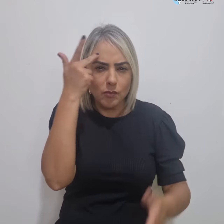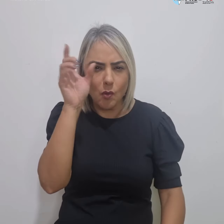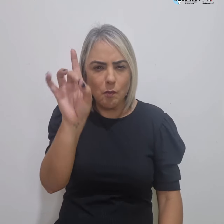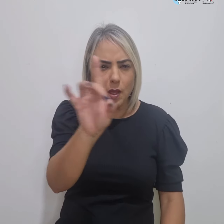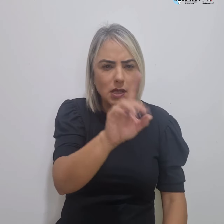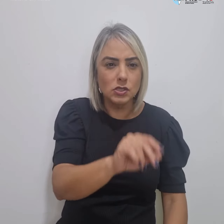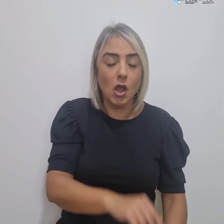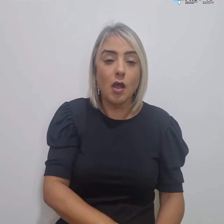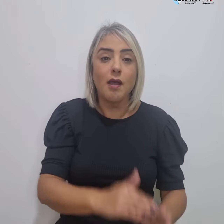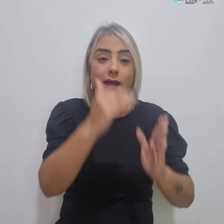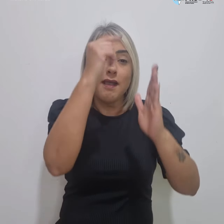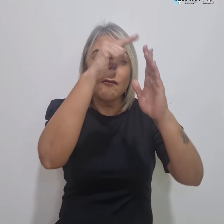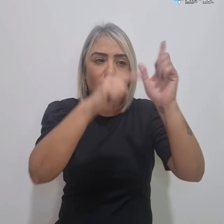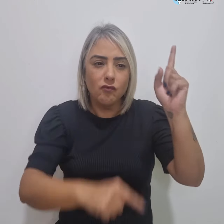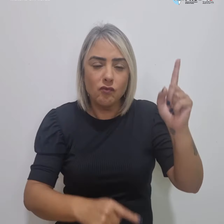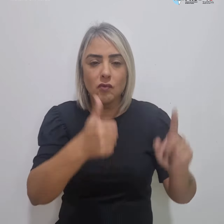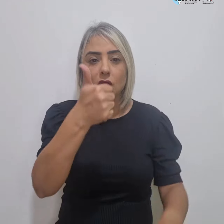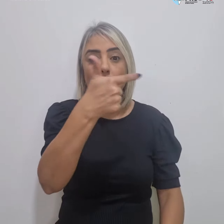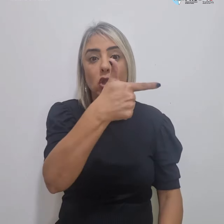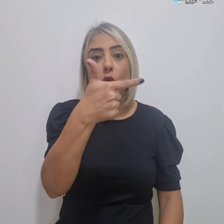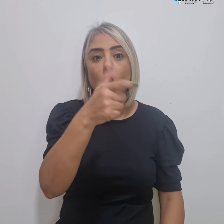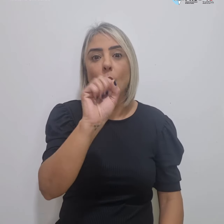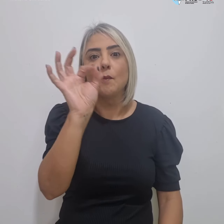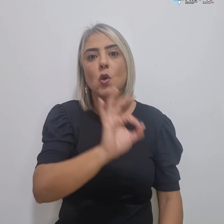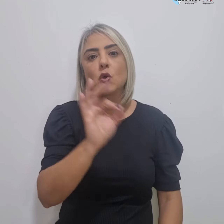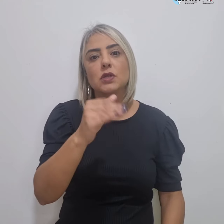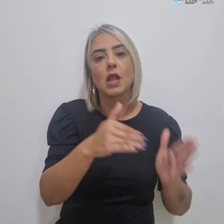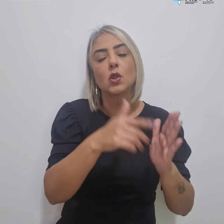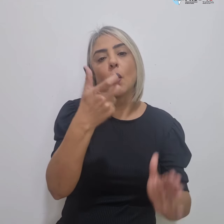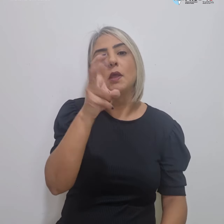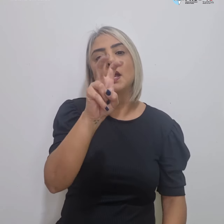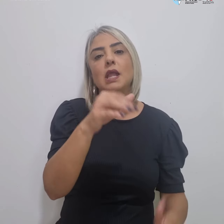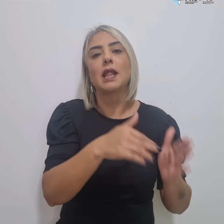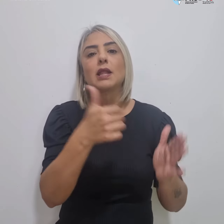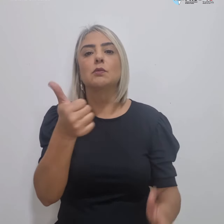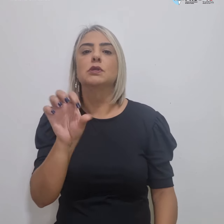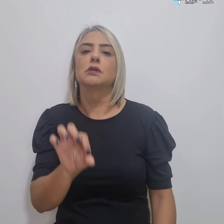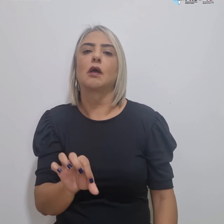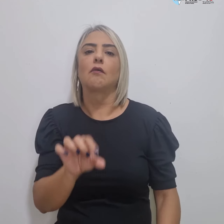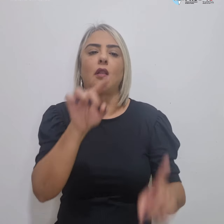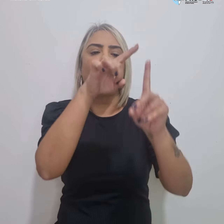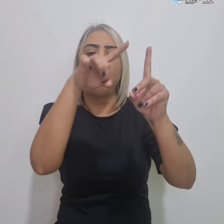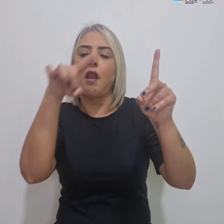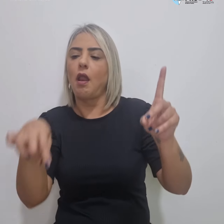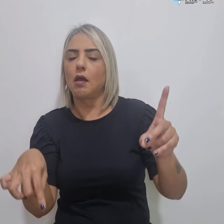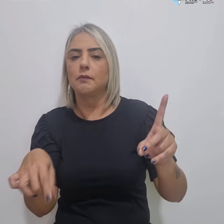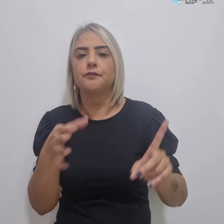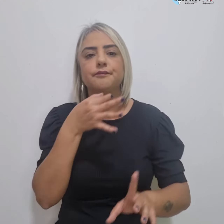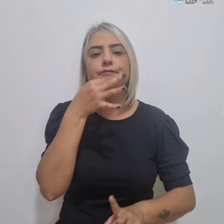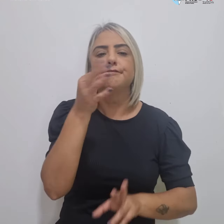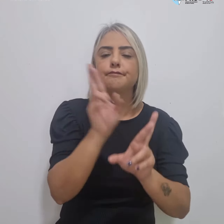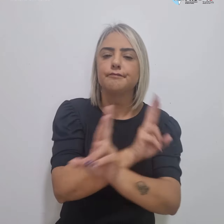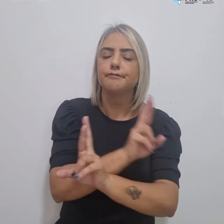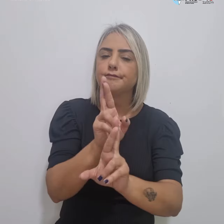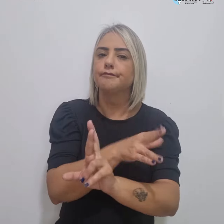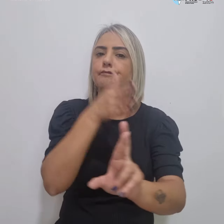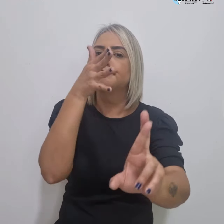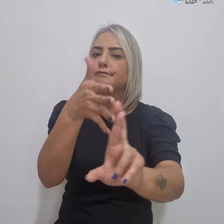caiu 12% entre 2015 e 2019, sugerindo uma relação